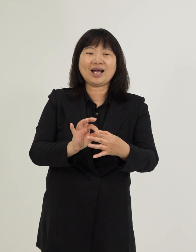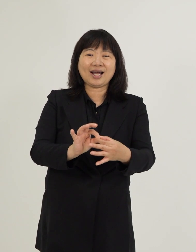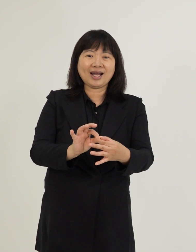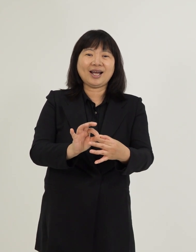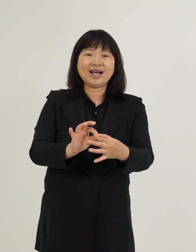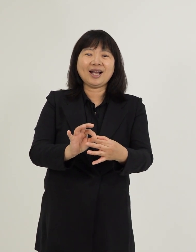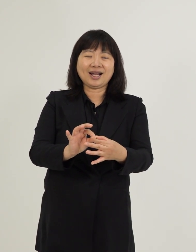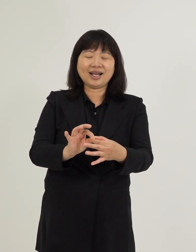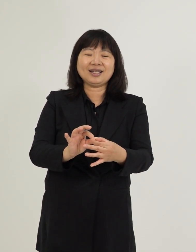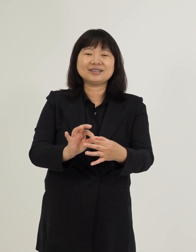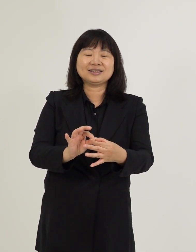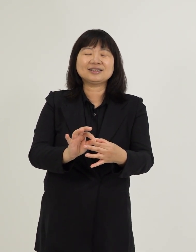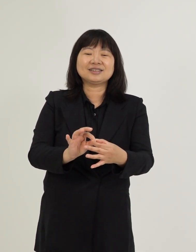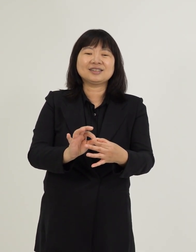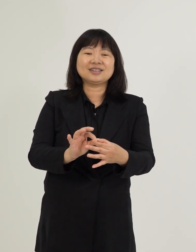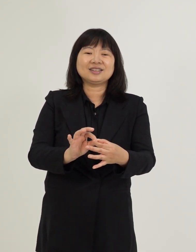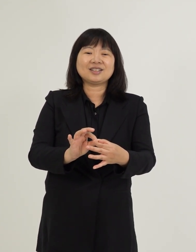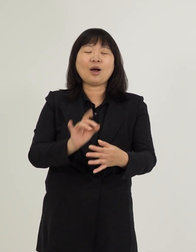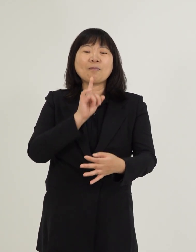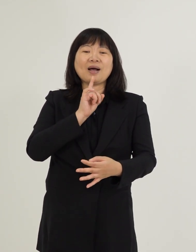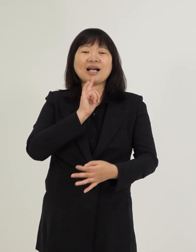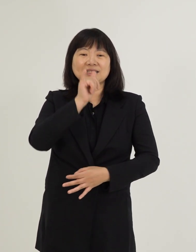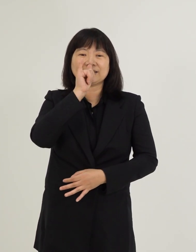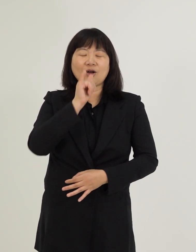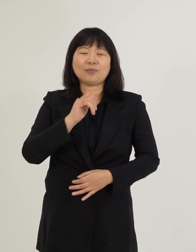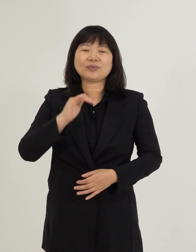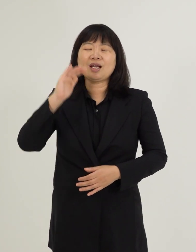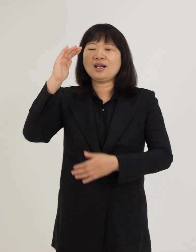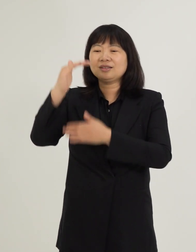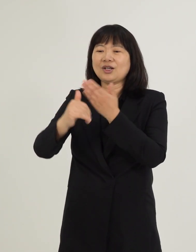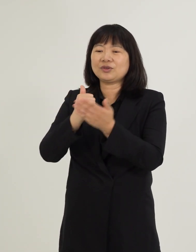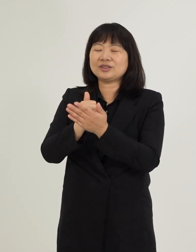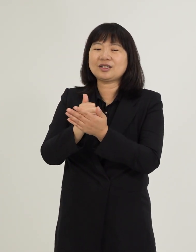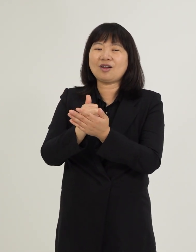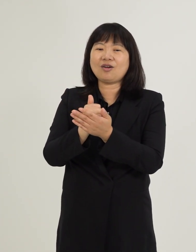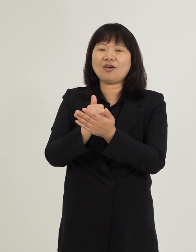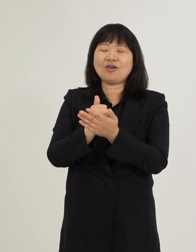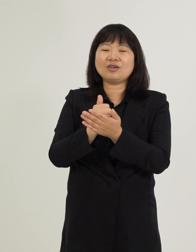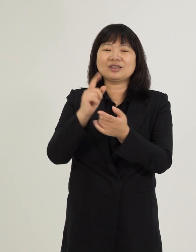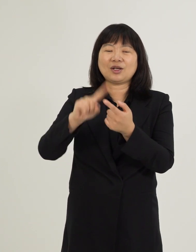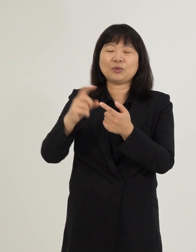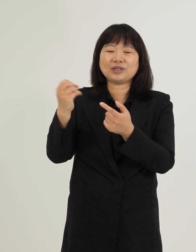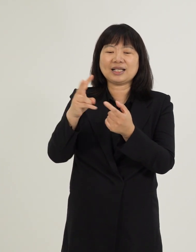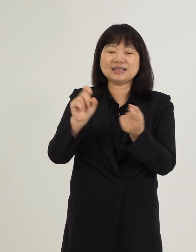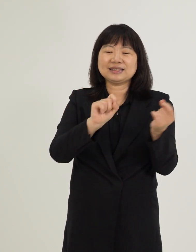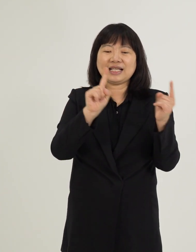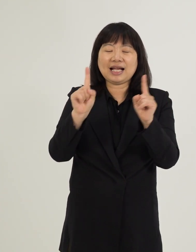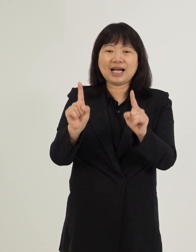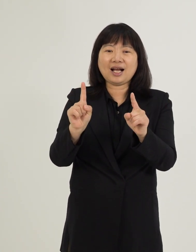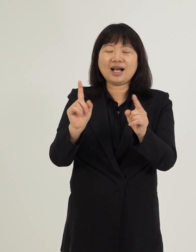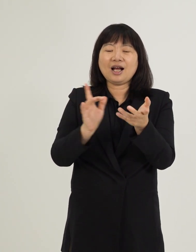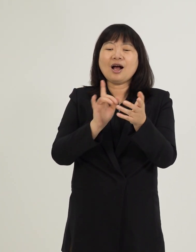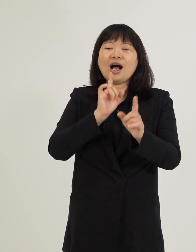말씀을 이루려 하심이라. 성경대로 다시 살아나사. 그러니까 예수님의